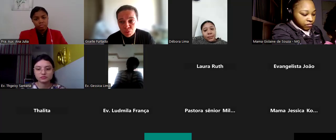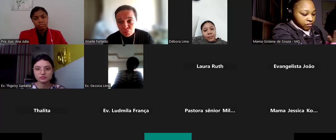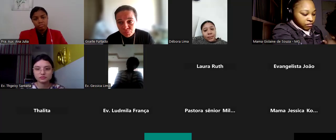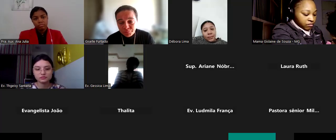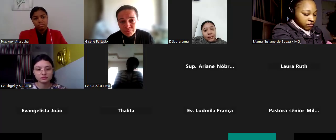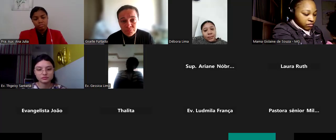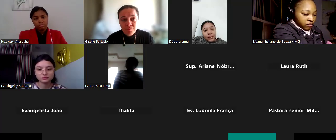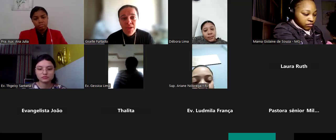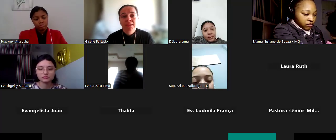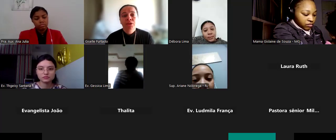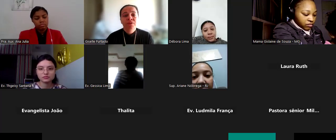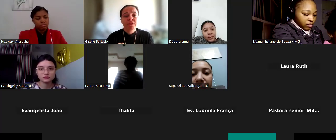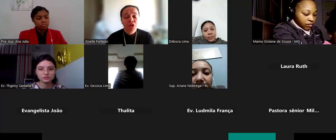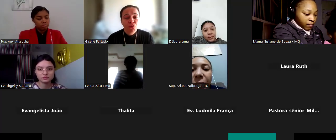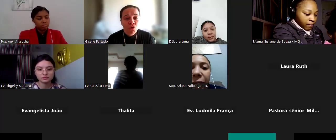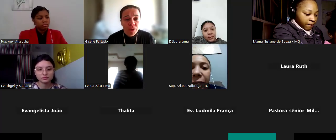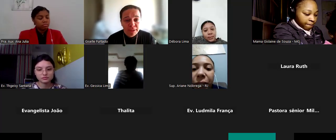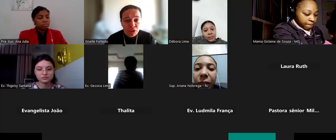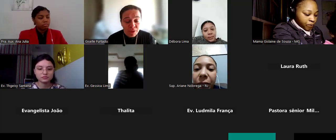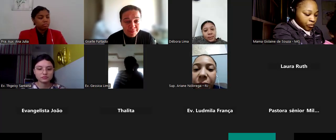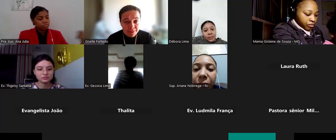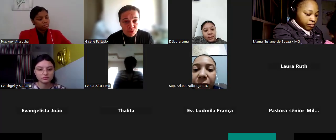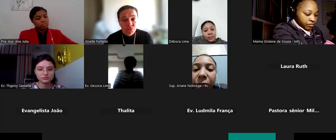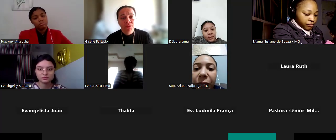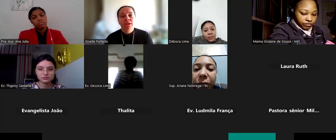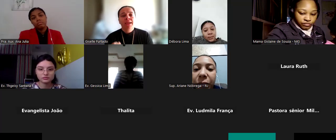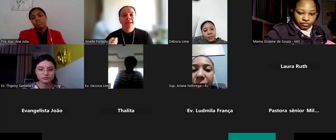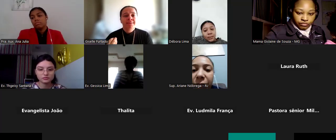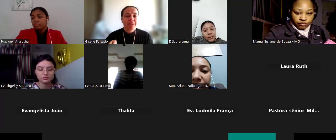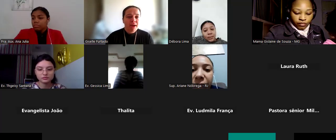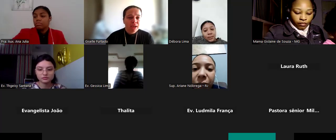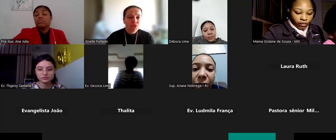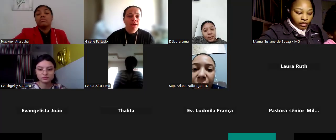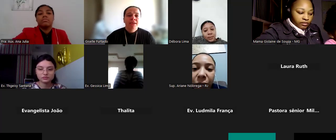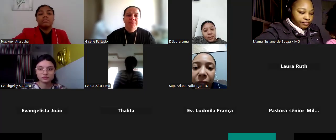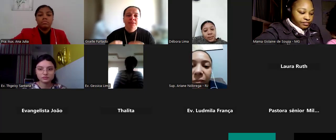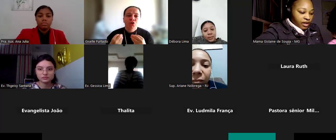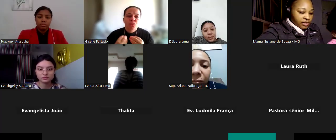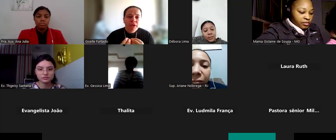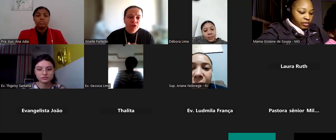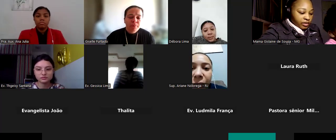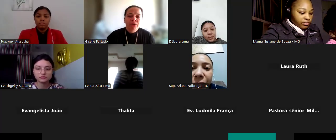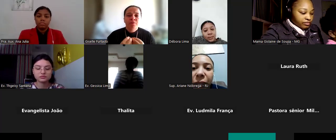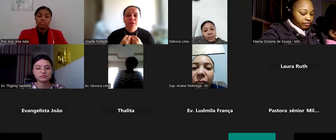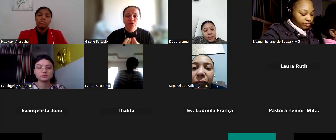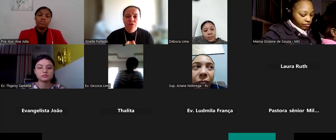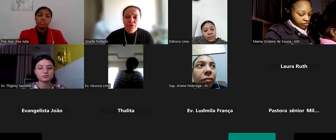estudo. Então estejam colocando em oração esse trabalho, estejam orando para que o Espírito Santo